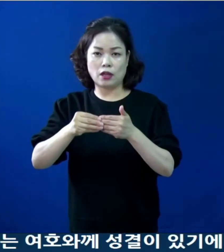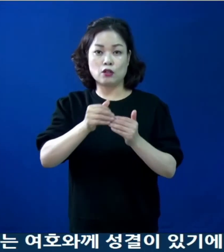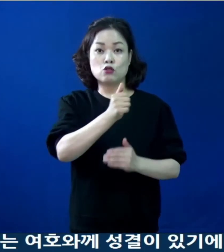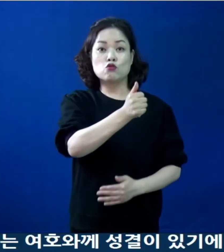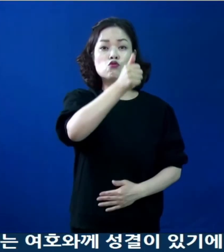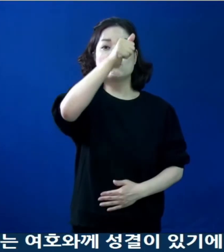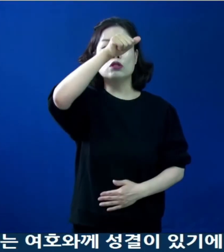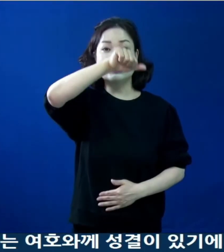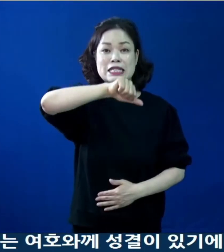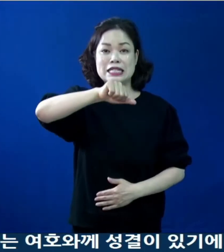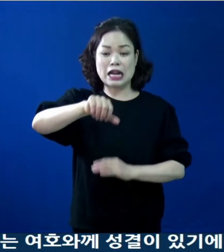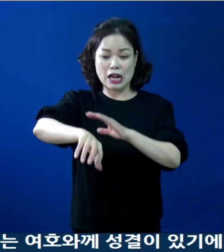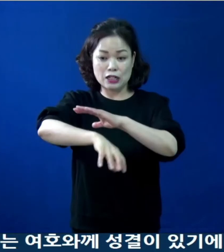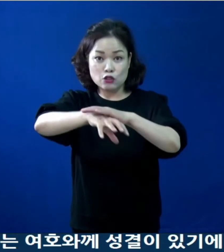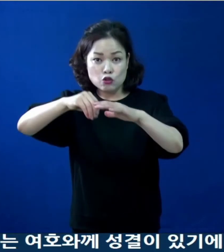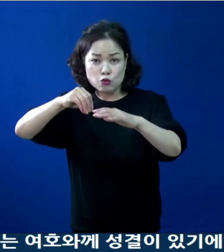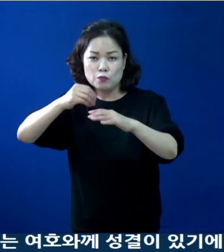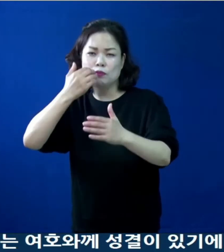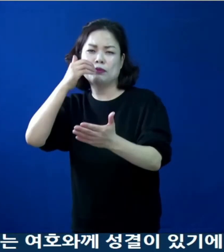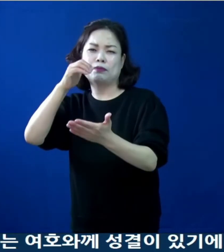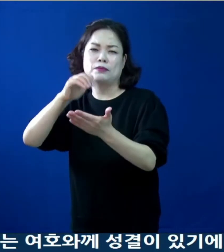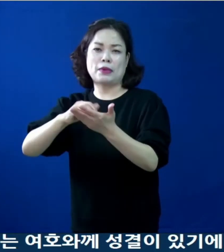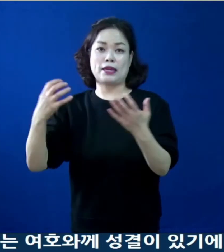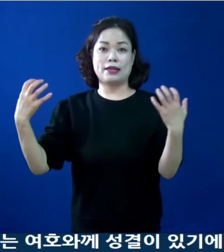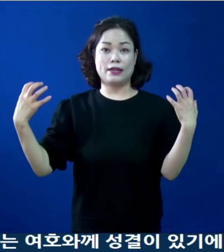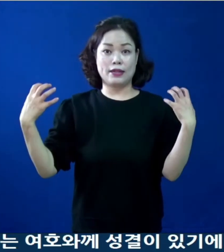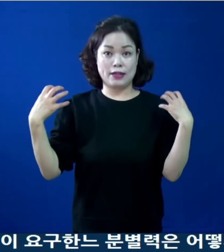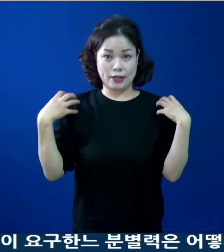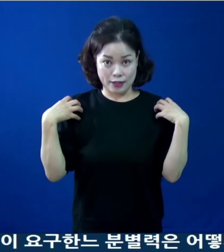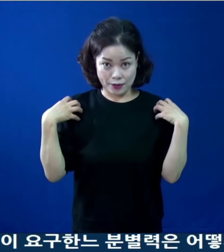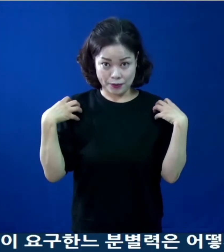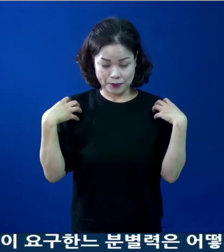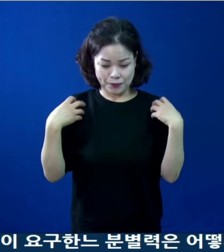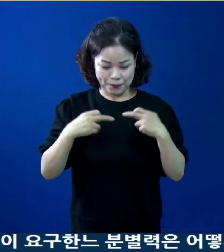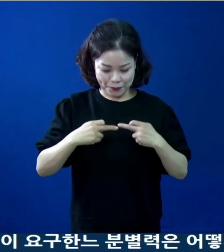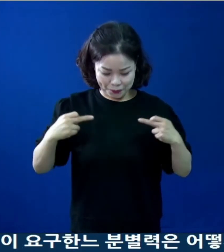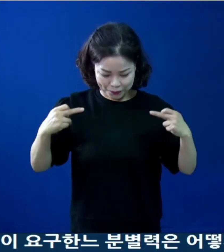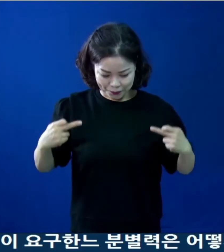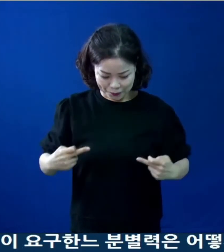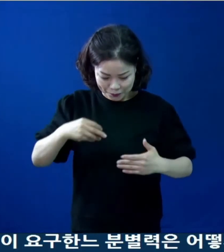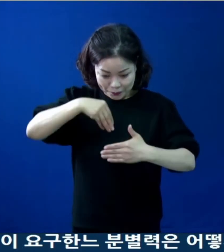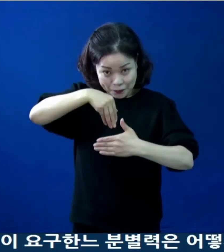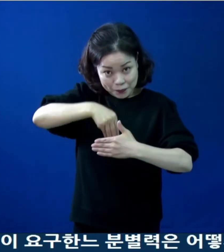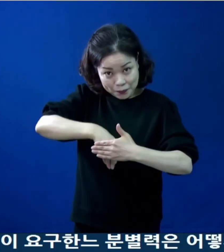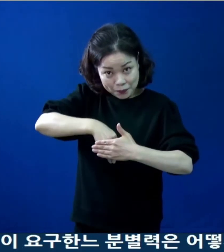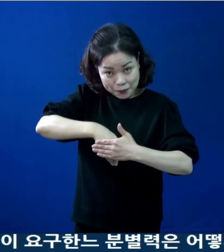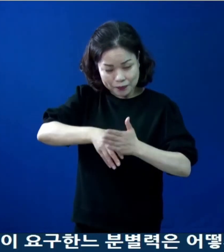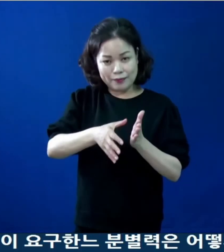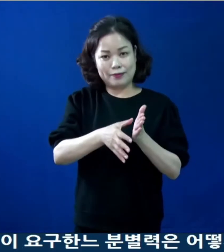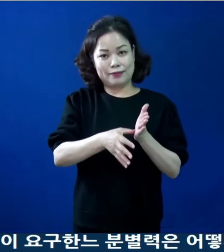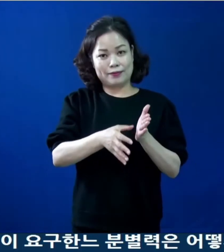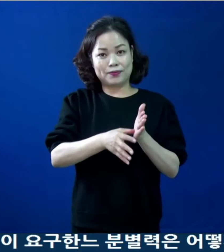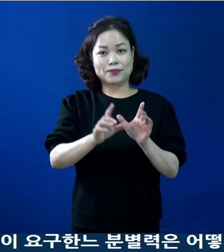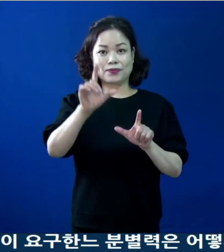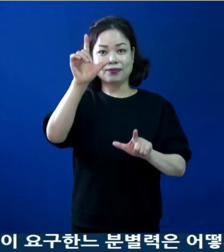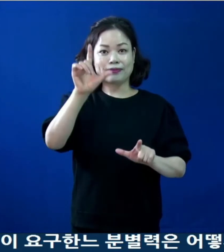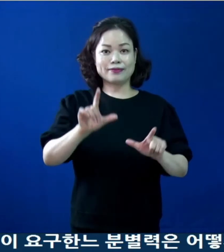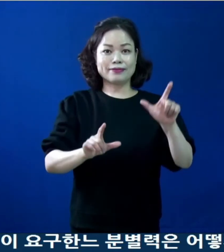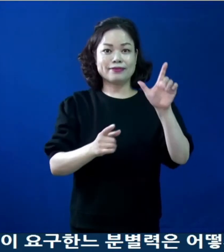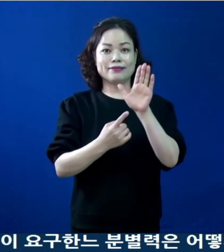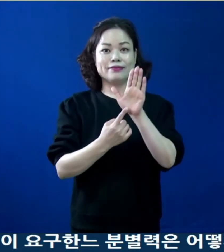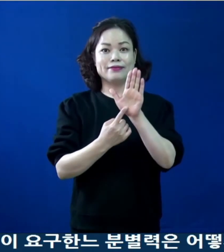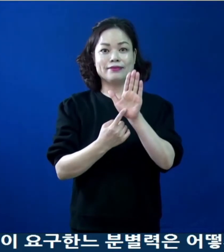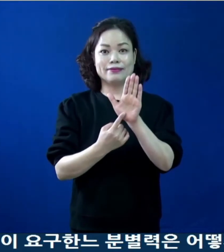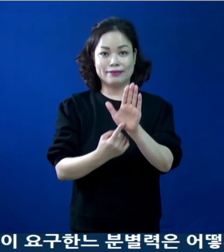우림과 둠밈의 역할이다, 이렇게 볼 수 있겠죠. 흉패에 담겨 있는 기물들의 상징이라고 볼